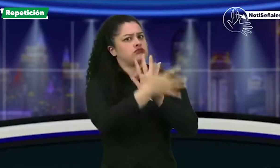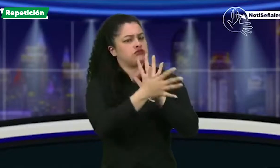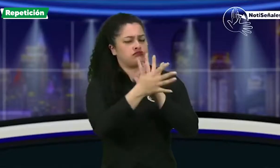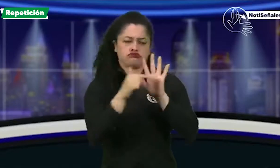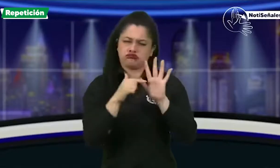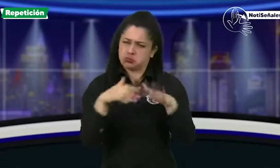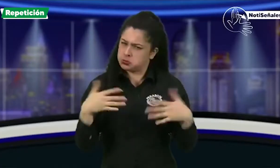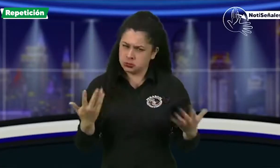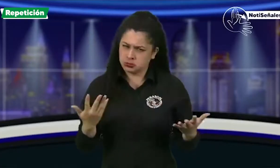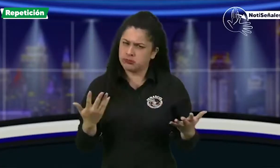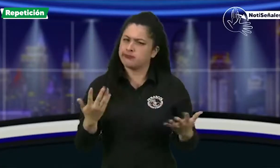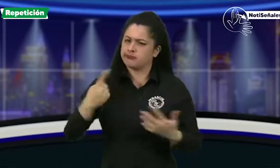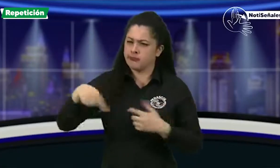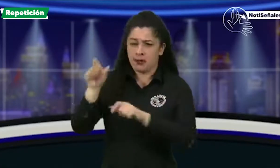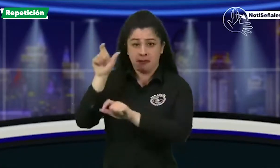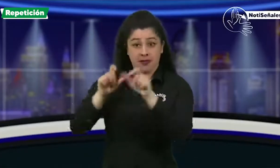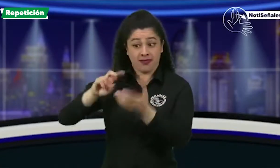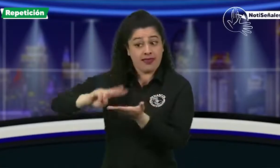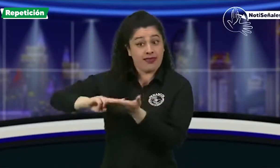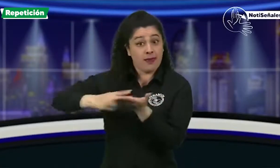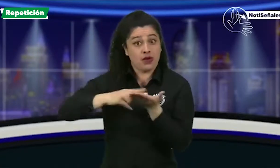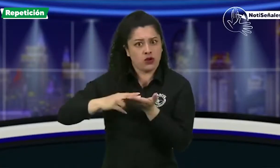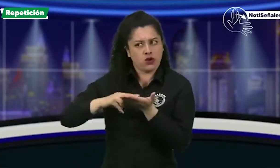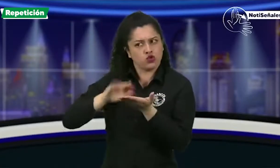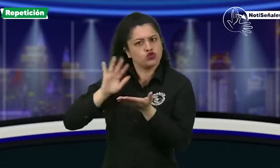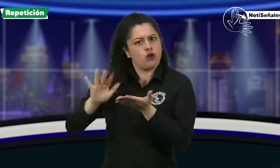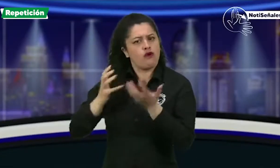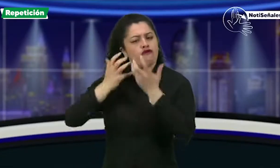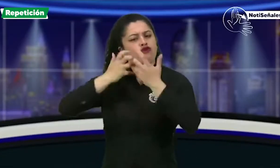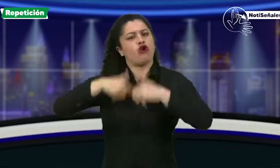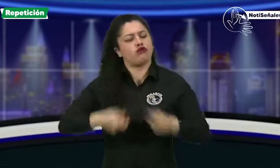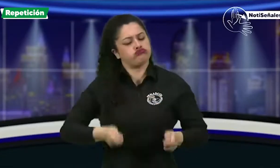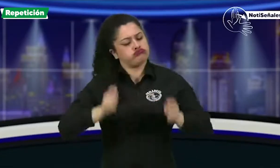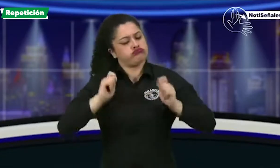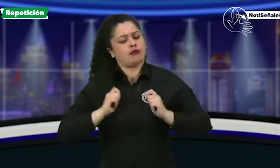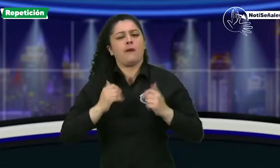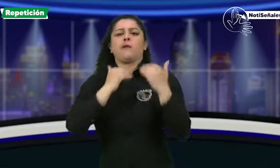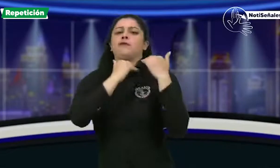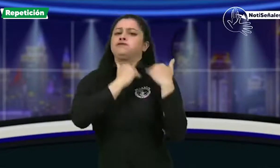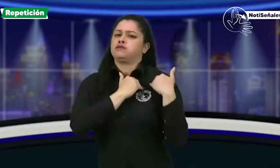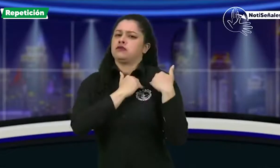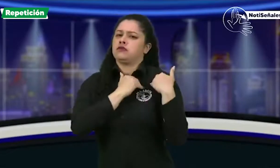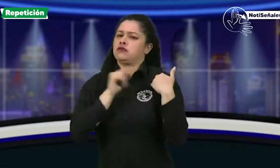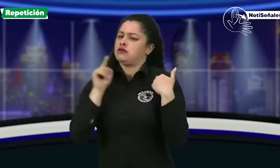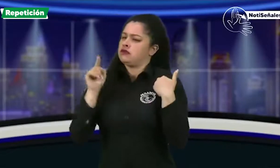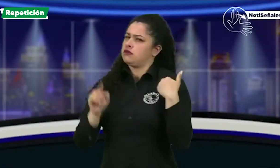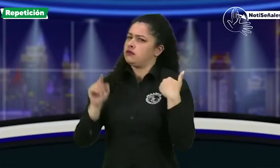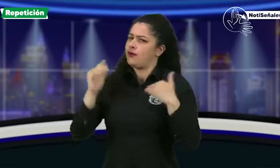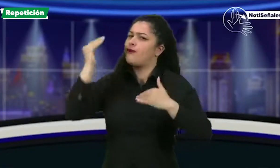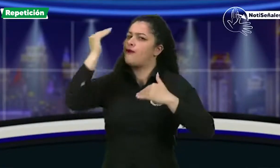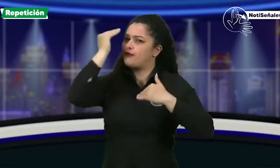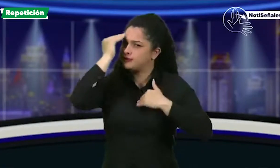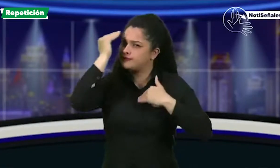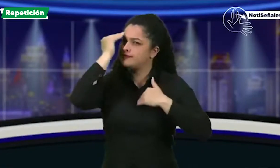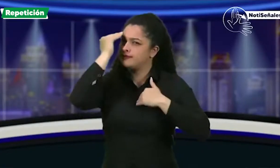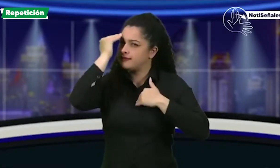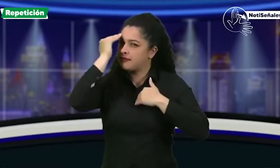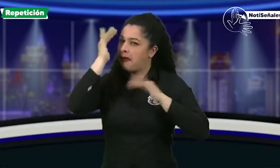Nuestro tema de hoy en Noticeñales es relación a los intérpretes, su función y su rol